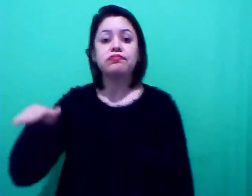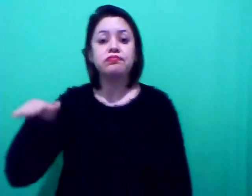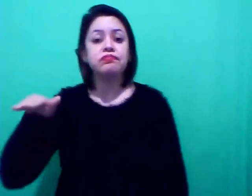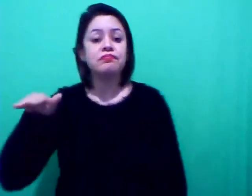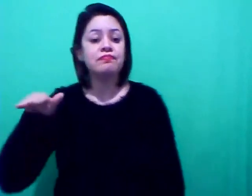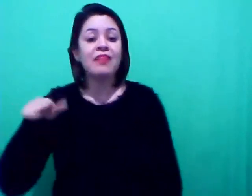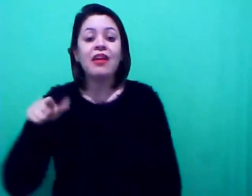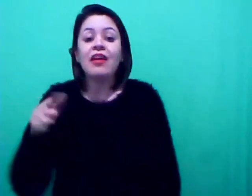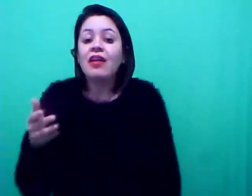criança está crescendo.